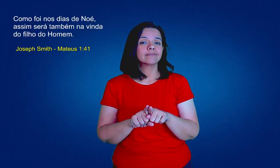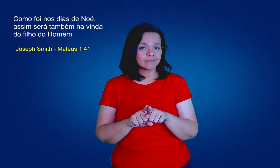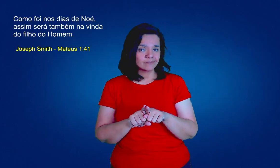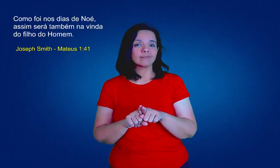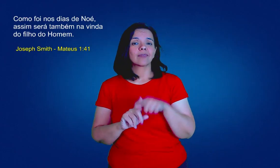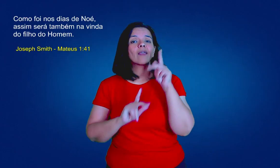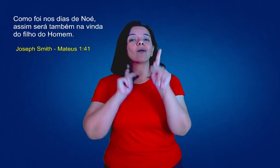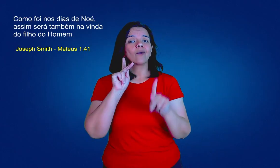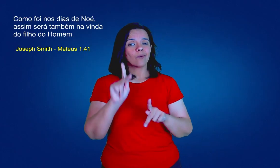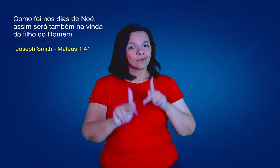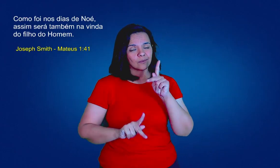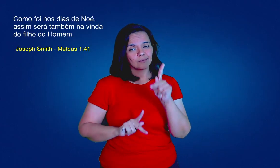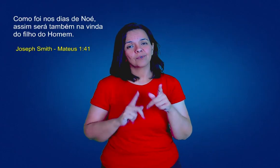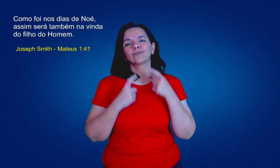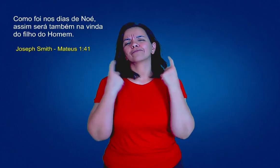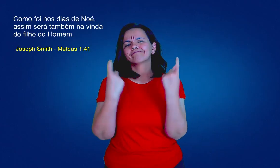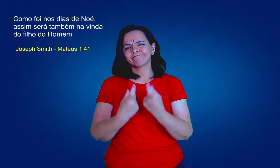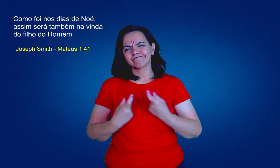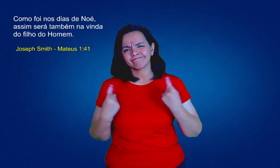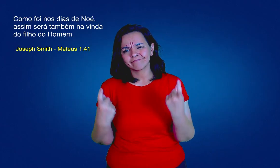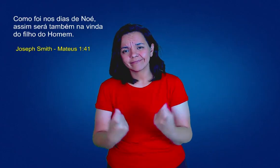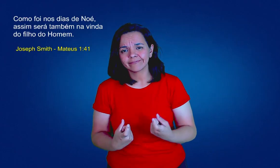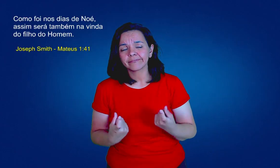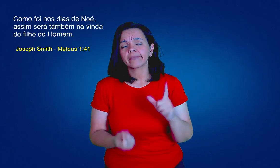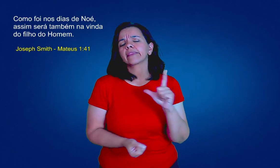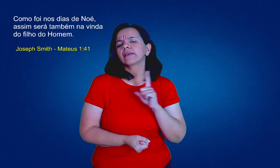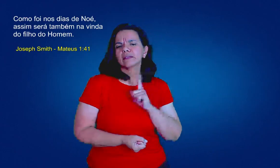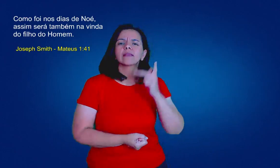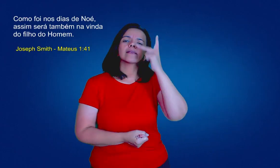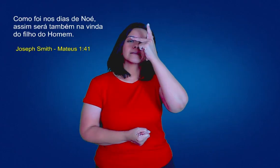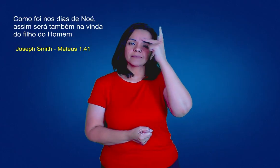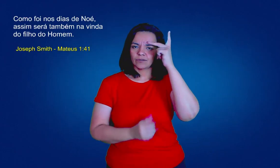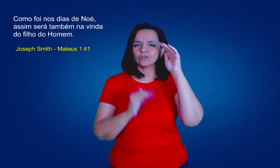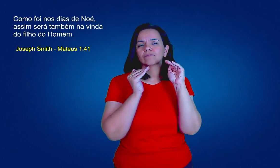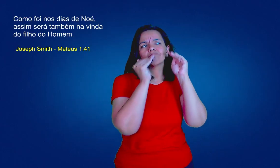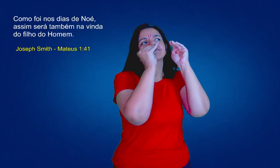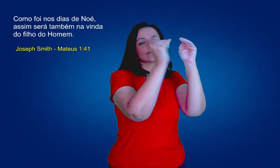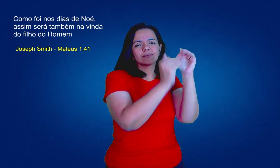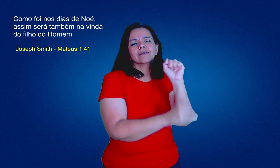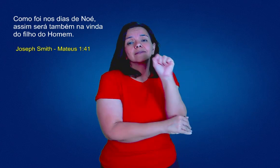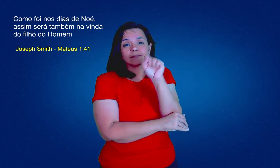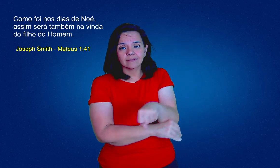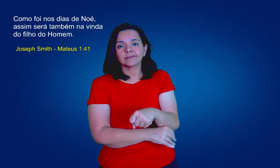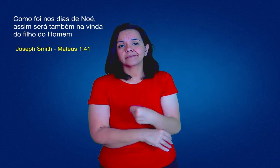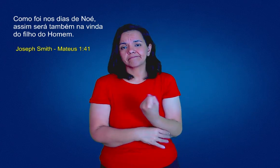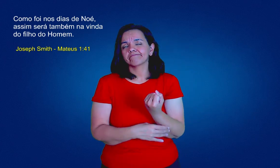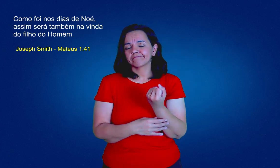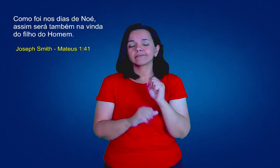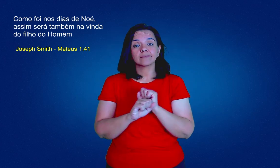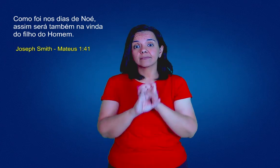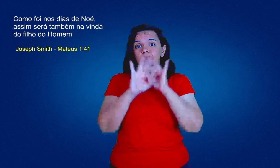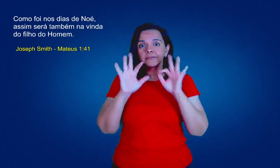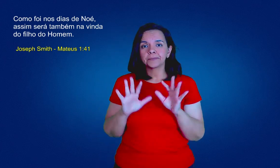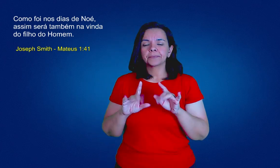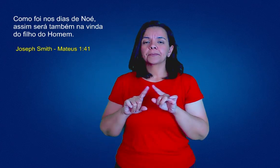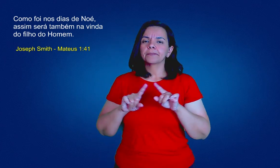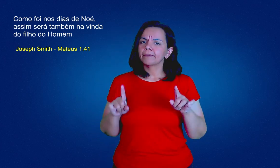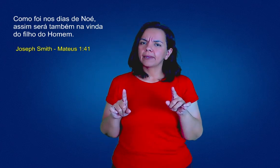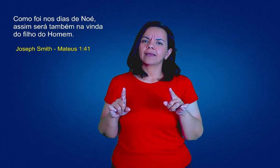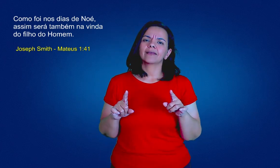que hoje também está assim. O povo, muitos, vivem em iniquidade. Certo, tudo bem, tem alguns que